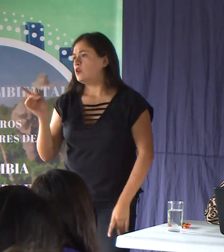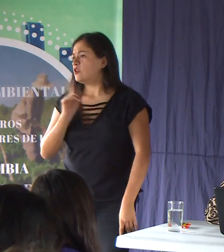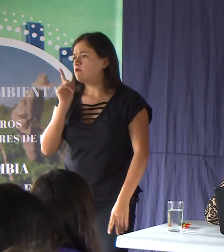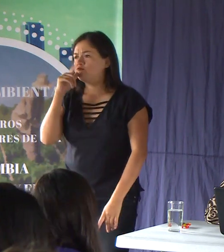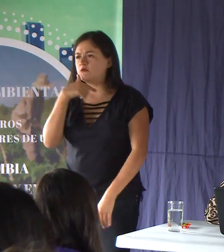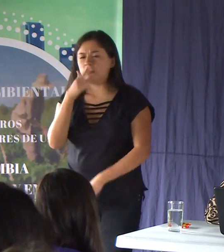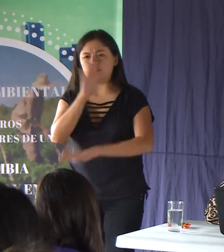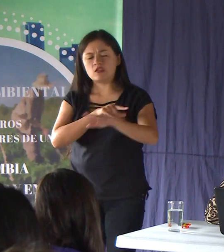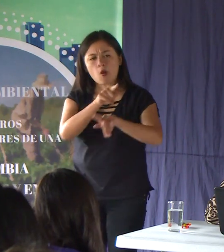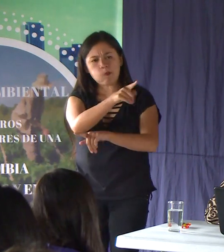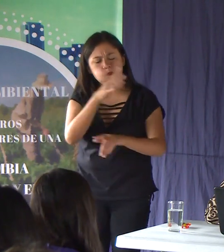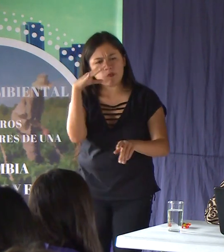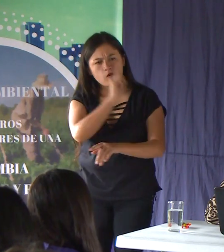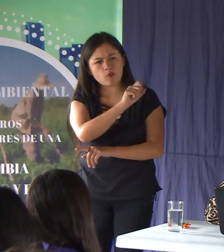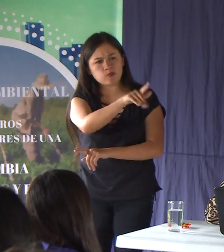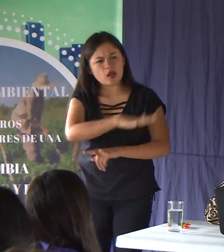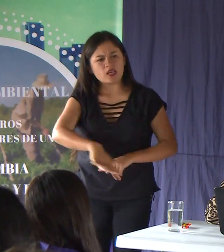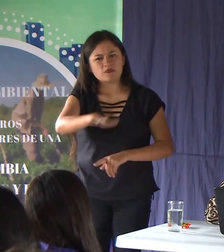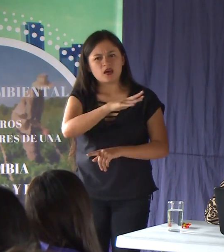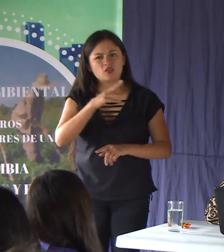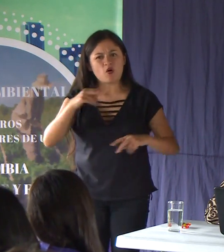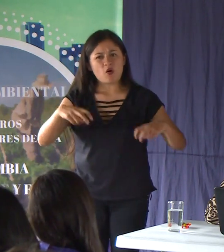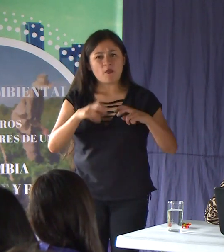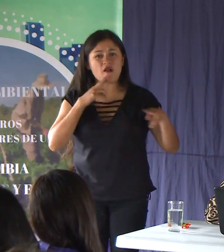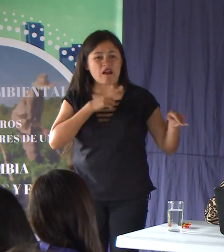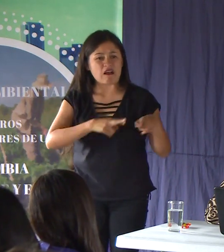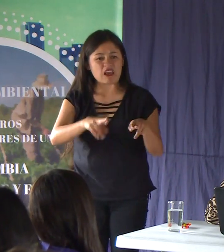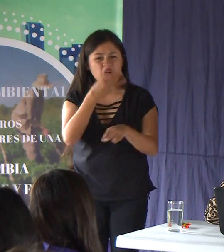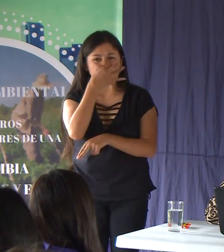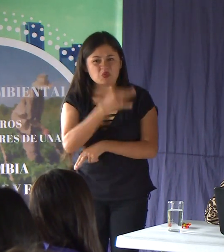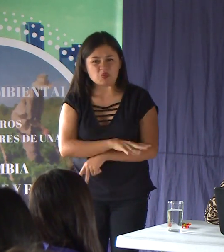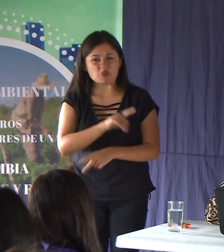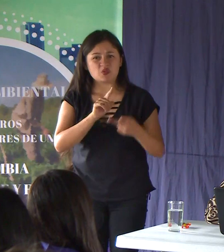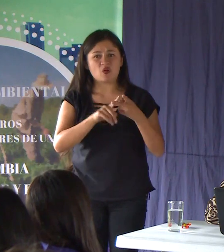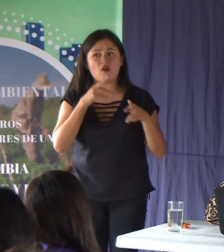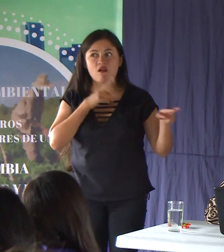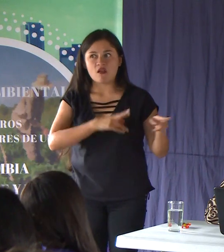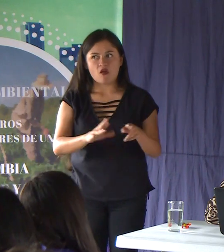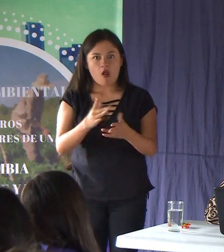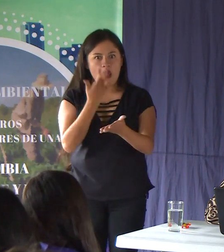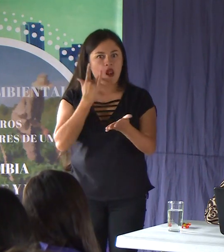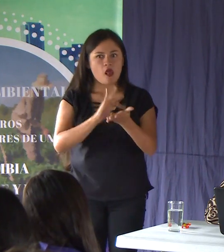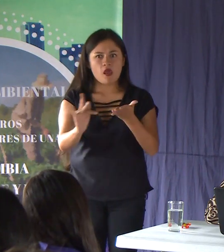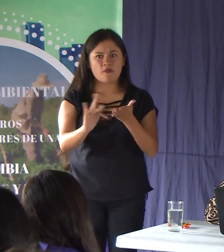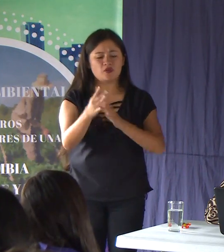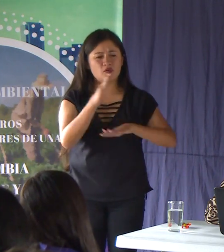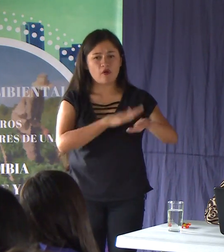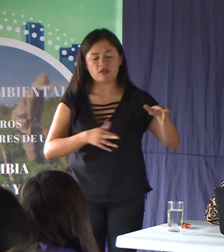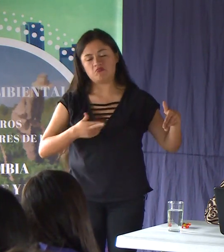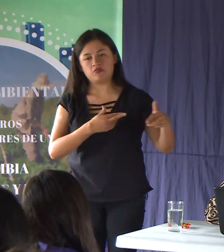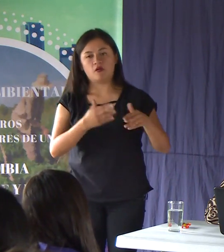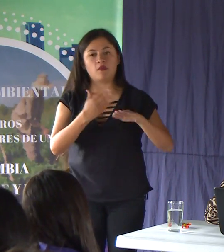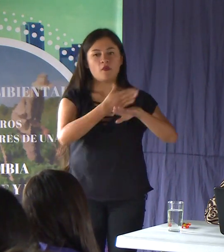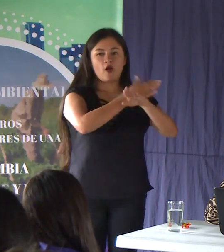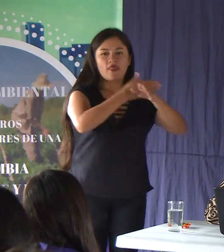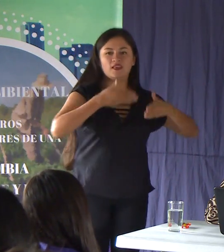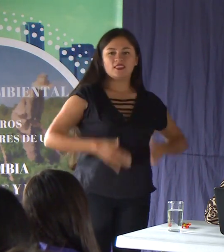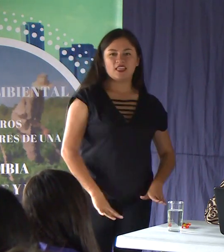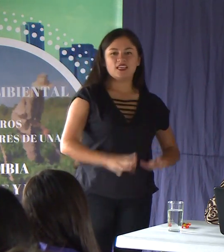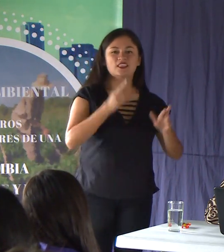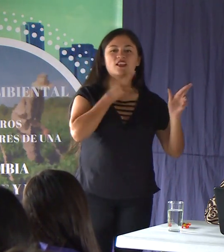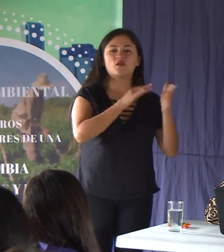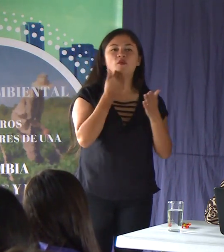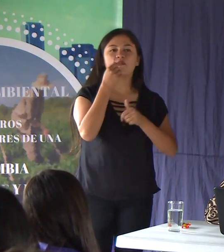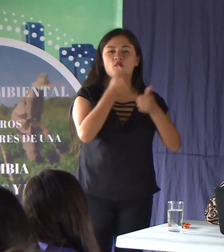encontrarse con partes del río contaminadas, fuentes hídricas, que en su nacimiento, como el río